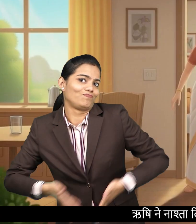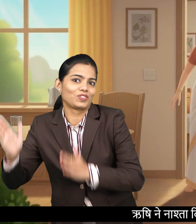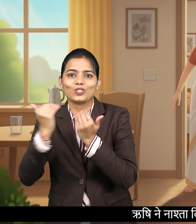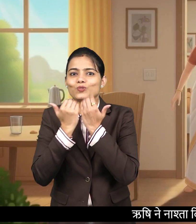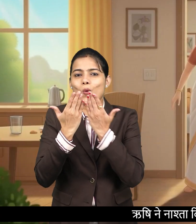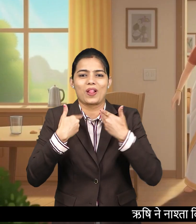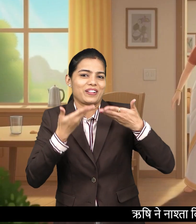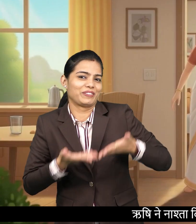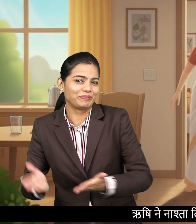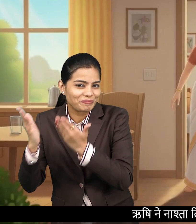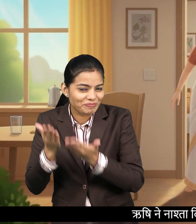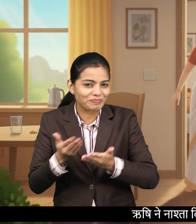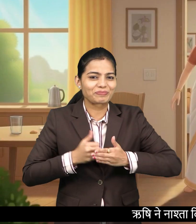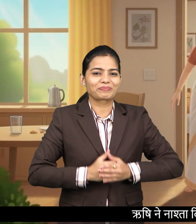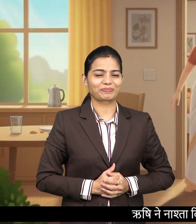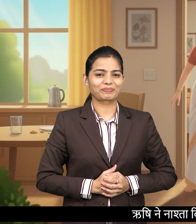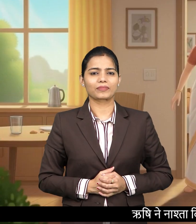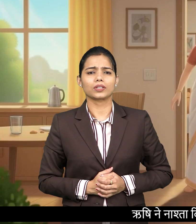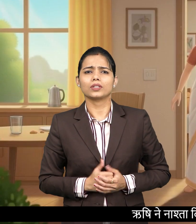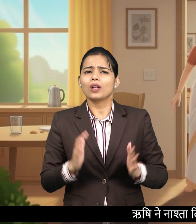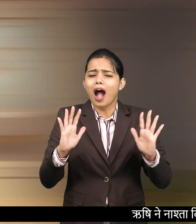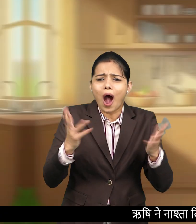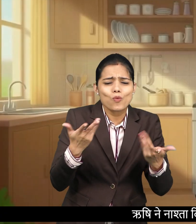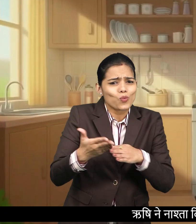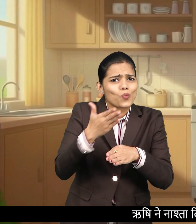ऋषि ने नाश्ता किया और दूध पीकर स्कूल भागा।